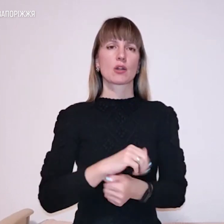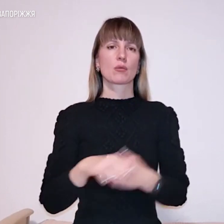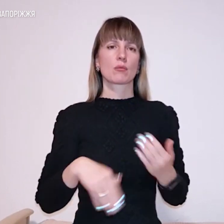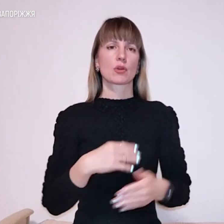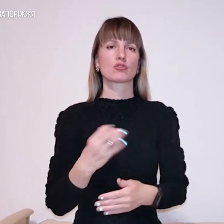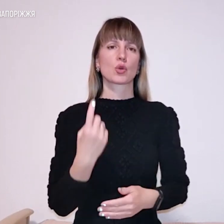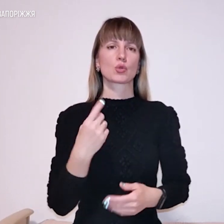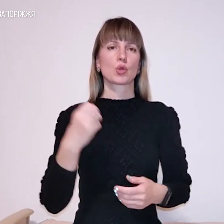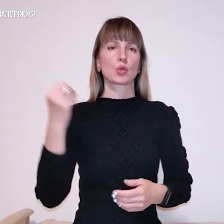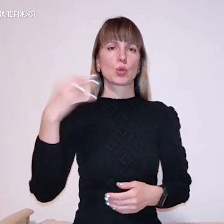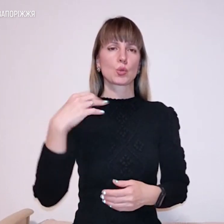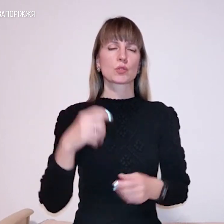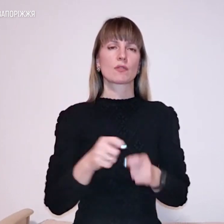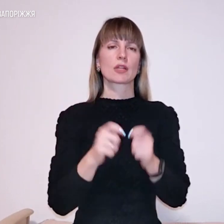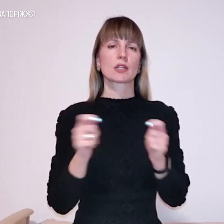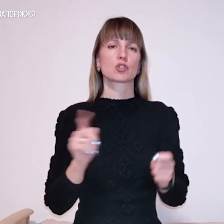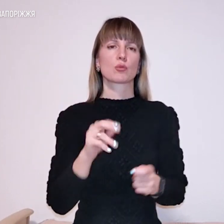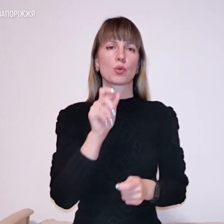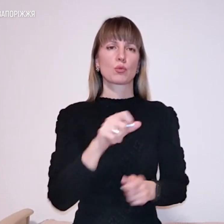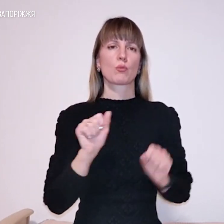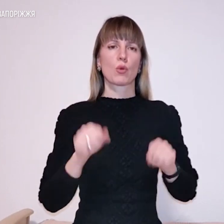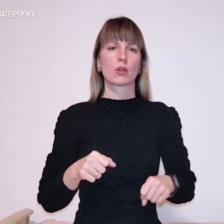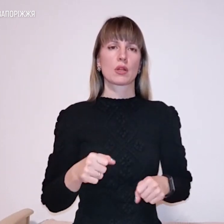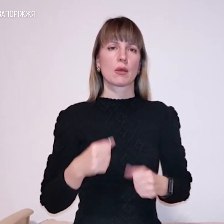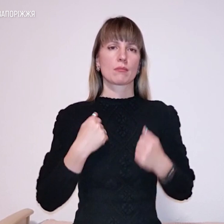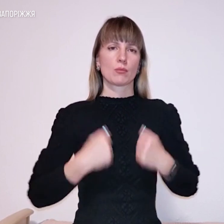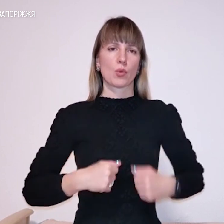один душ ми відкрили для того, аби люди могли привести себе в порядок.